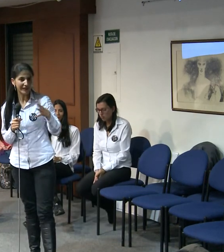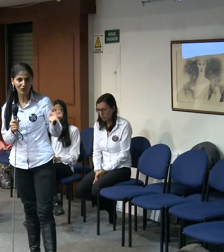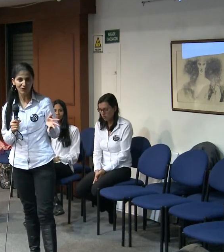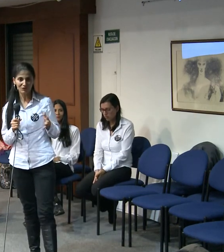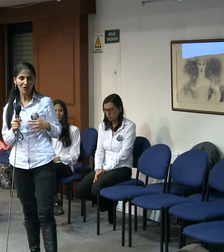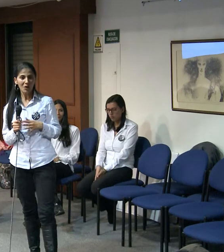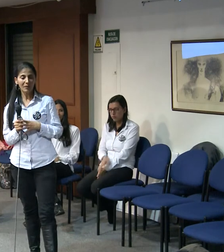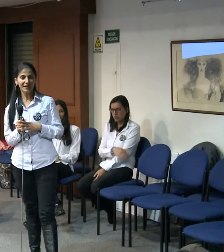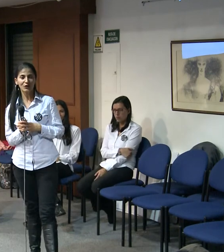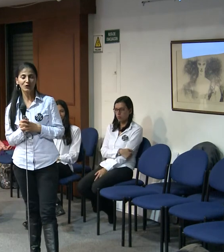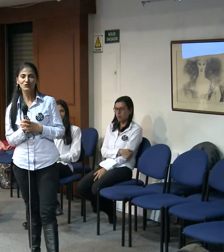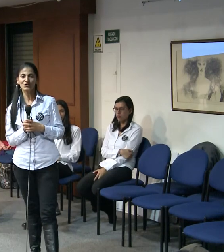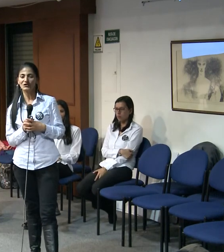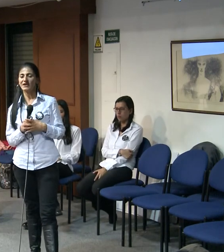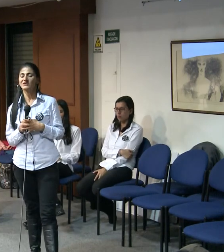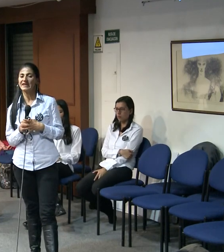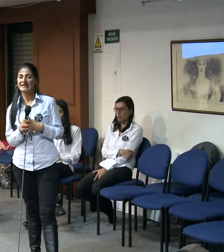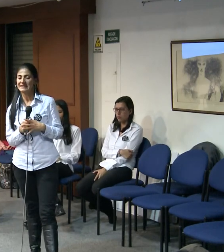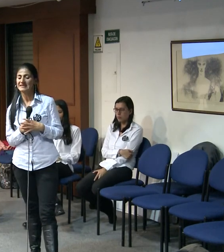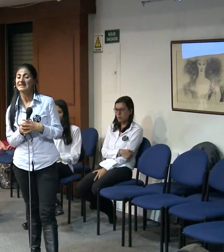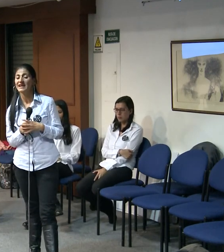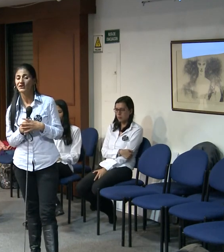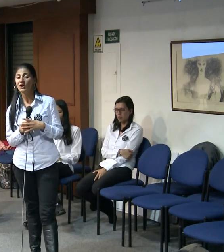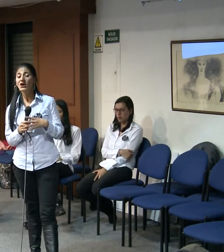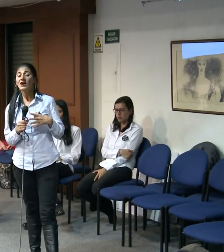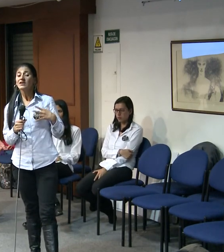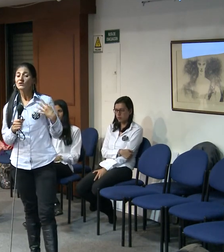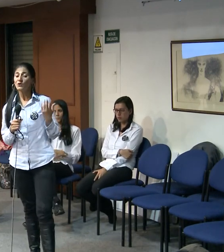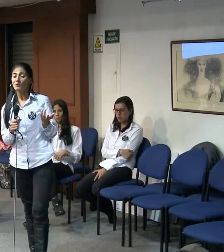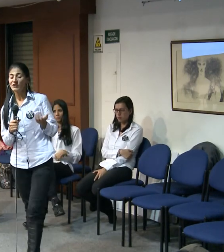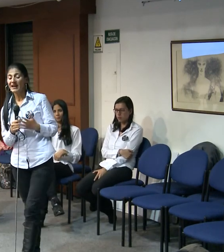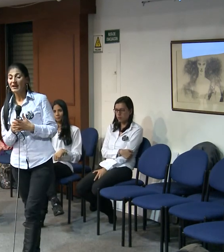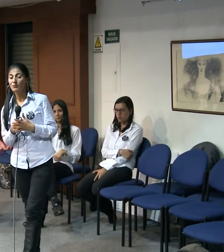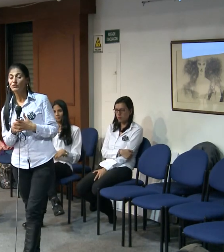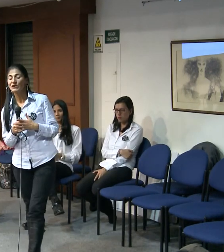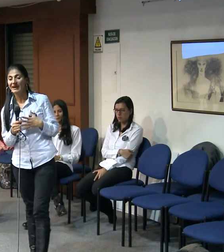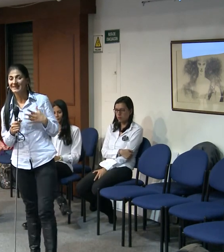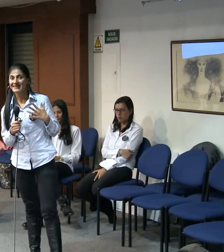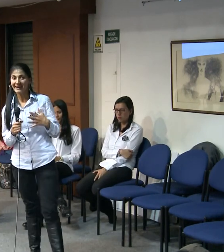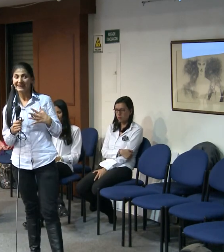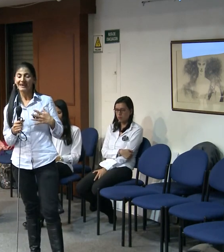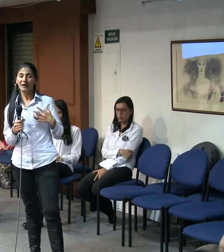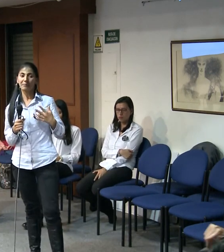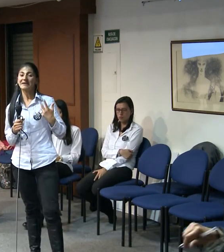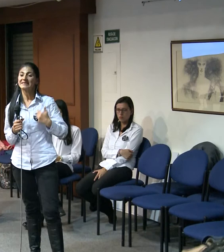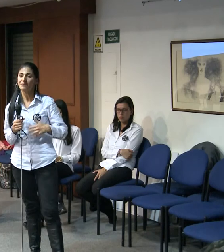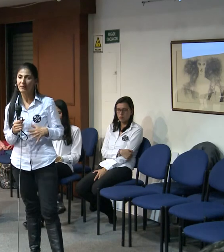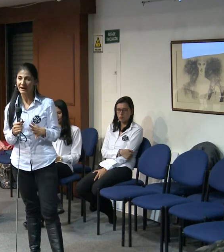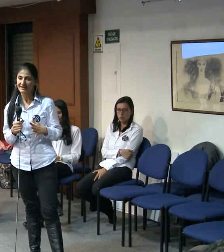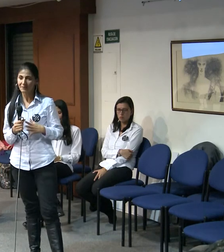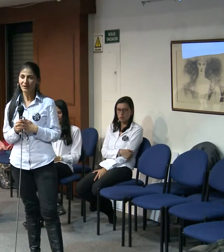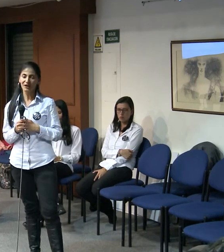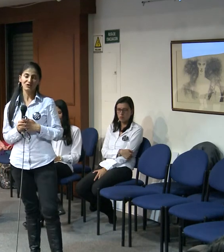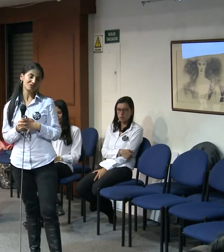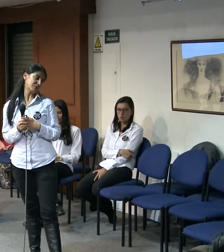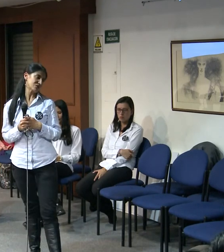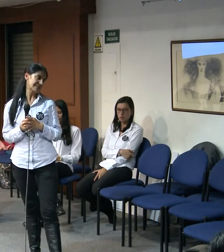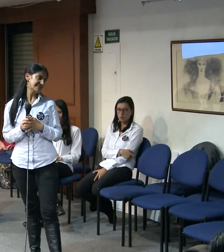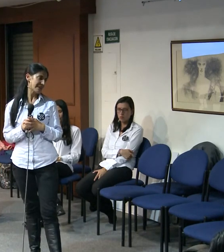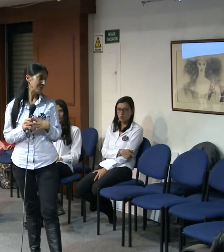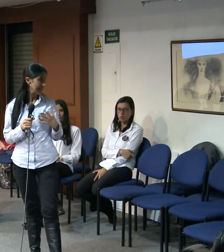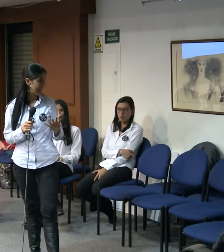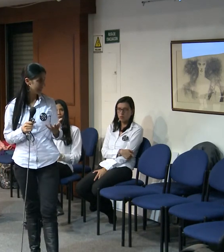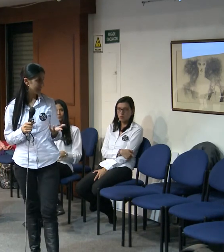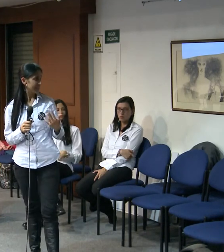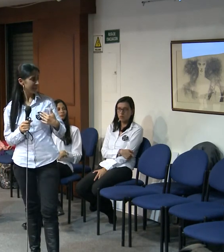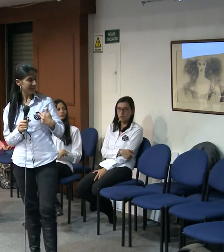convocados para todos los funcionarios de este escenario. Tuvimos la oportunidad de que participaran también las personas